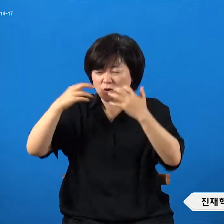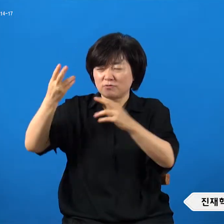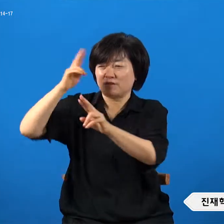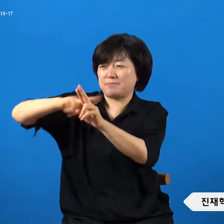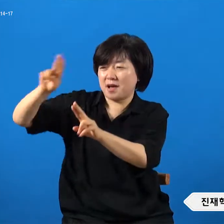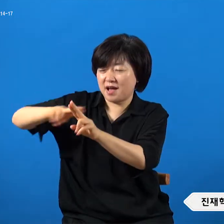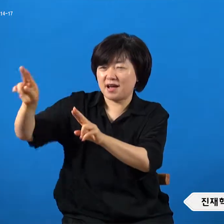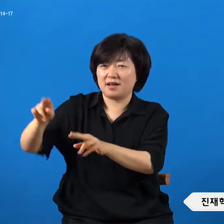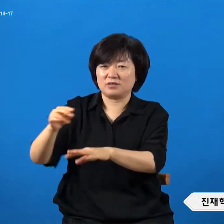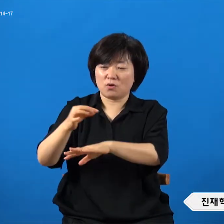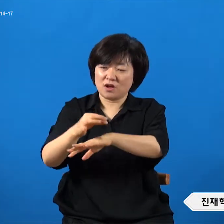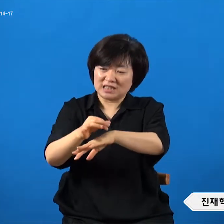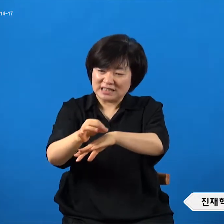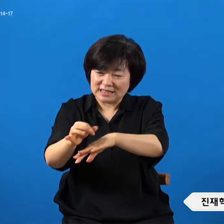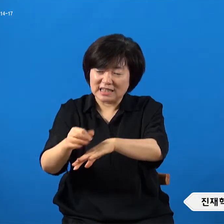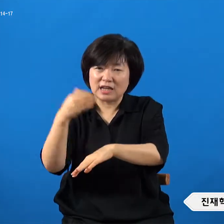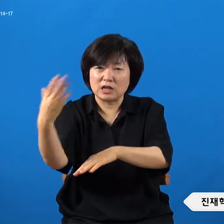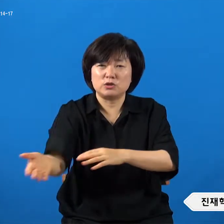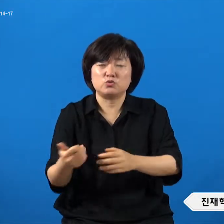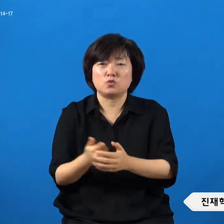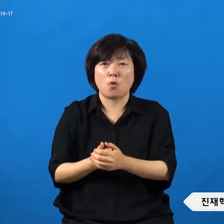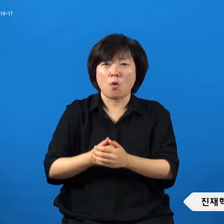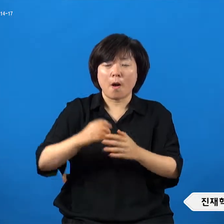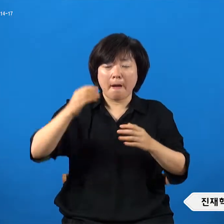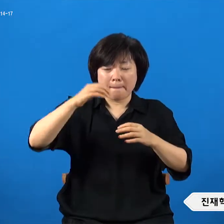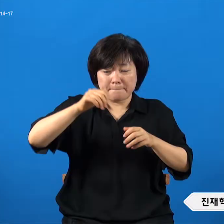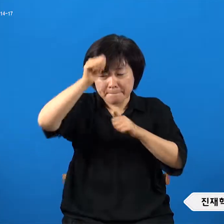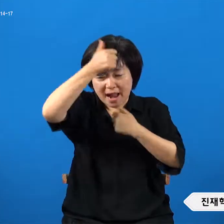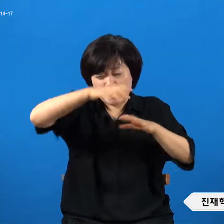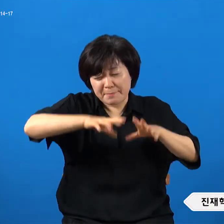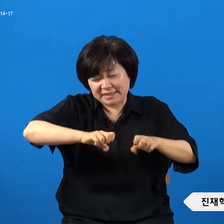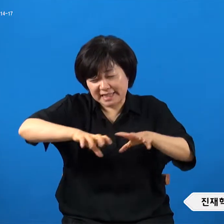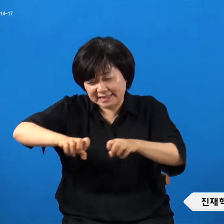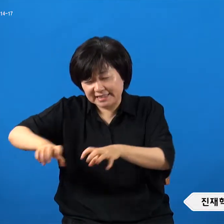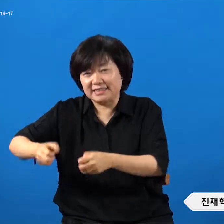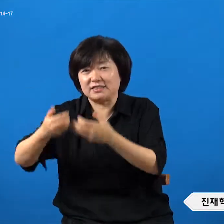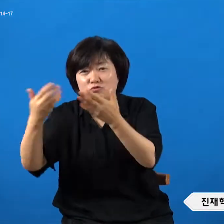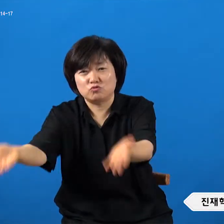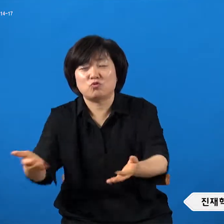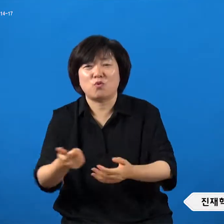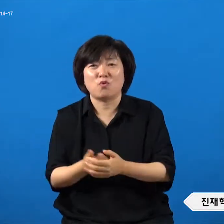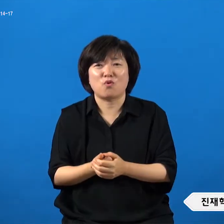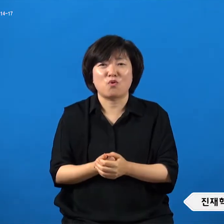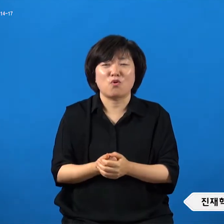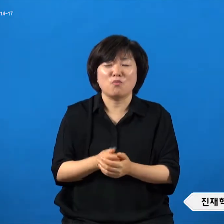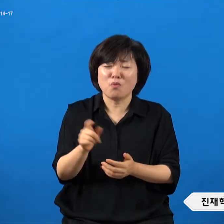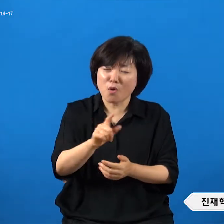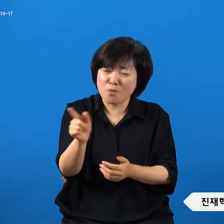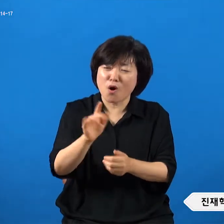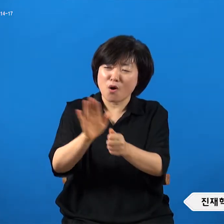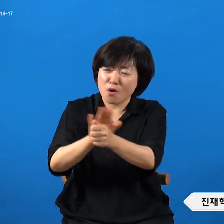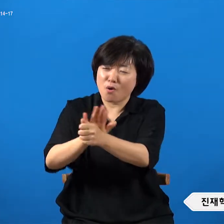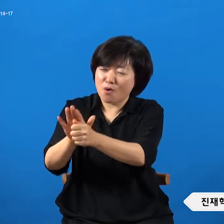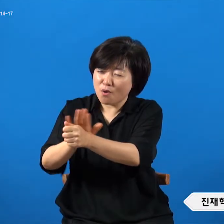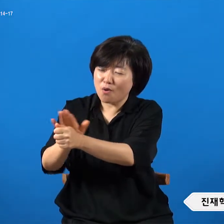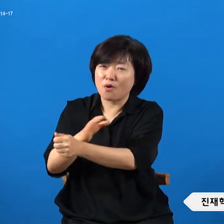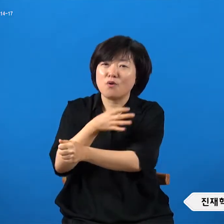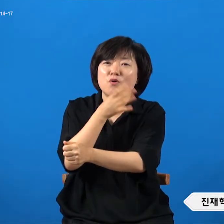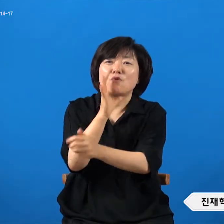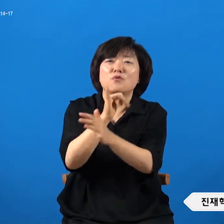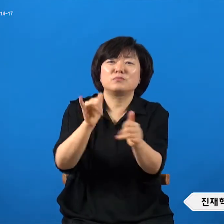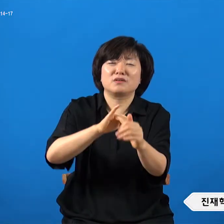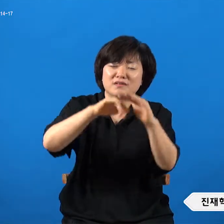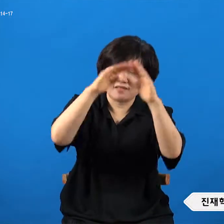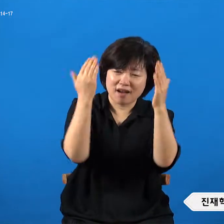이열치료팀, 수지침팀, 마사지팀, 장수사진팀, 한 분 한 분 다 열거할 수 없지만 연로하심에도 몸이